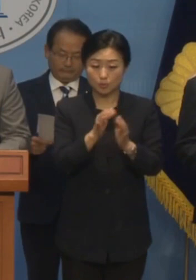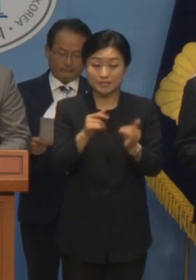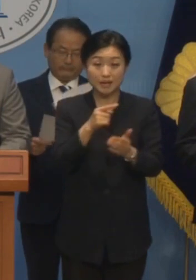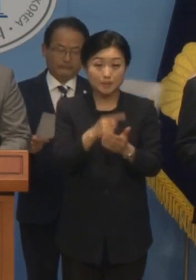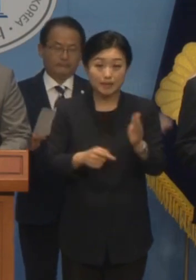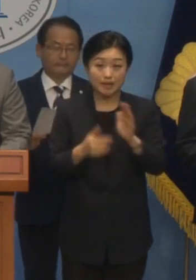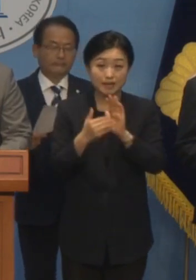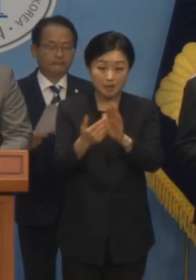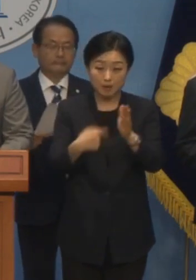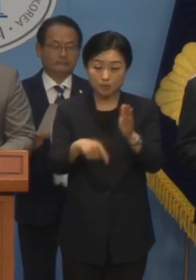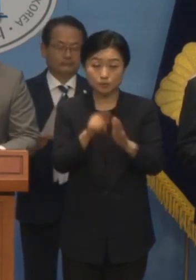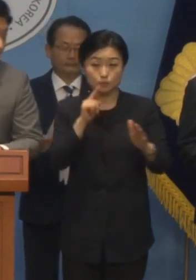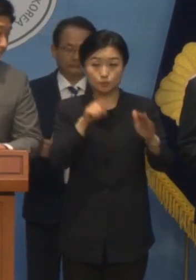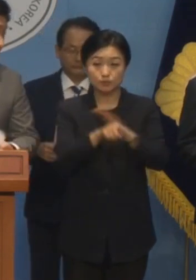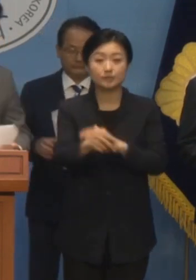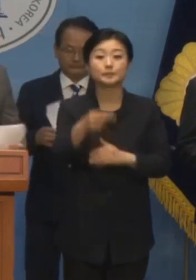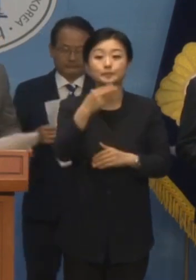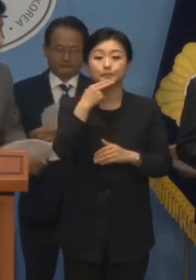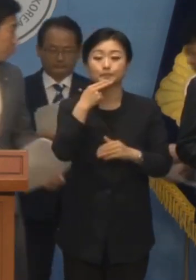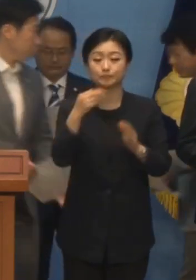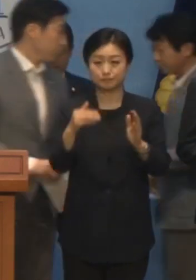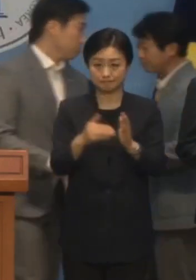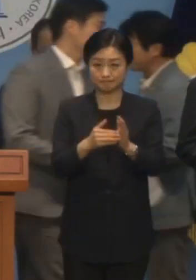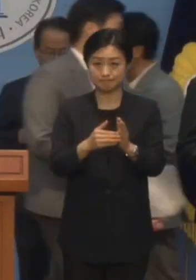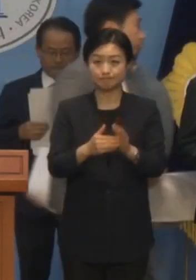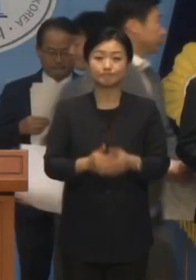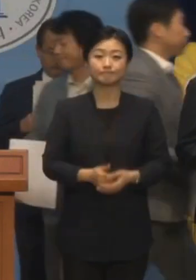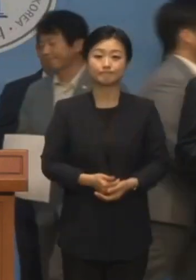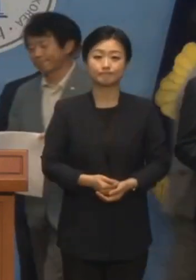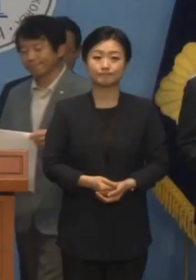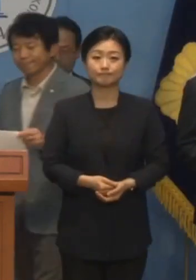조치에 나서지 않았습니다.